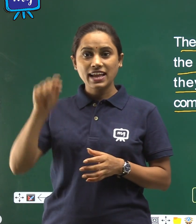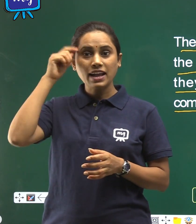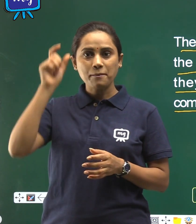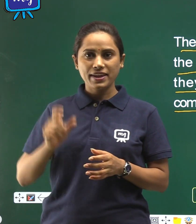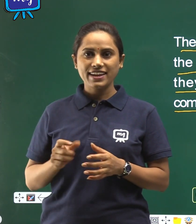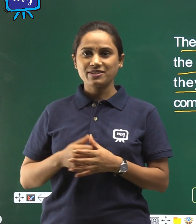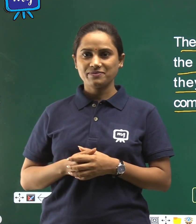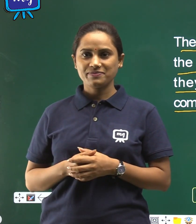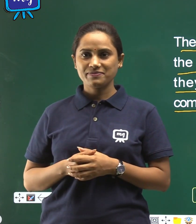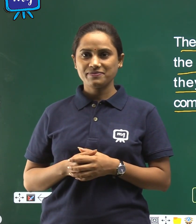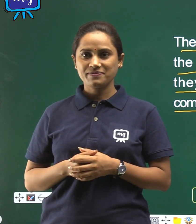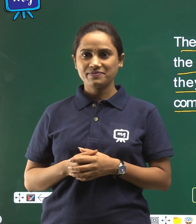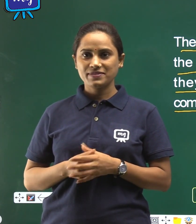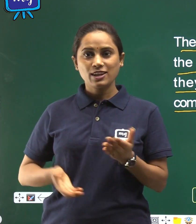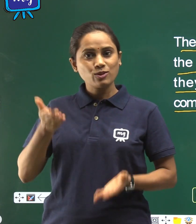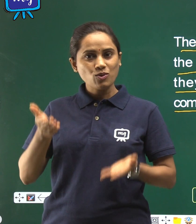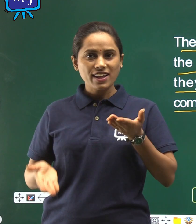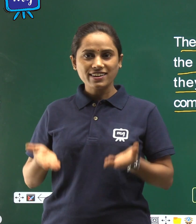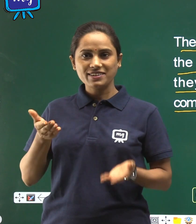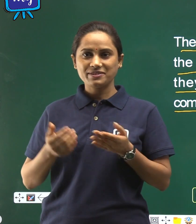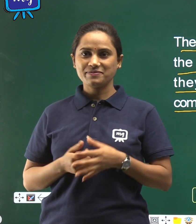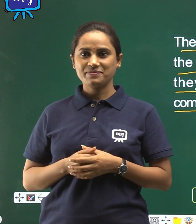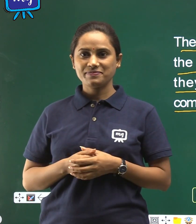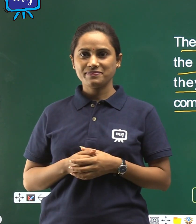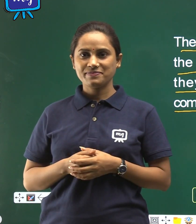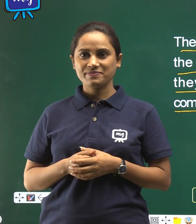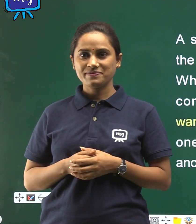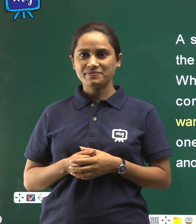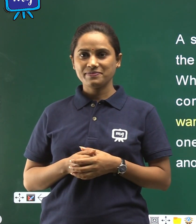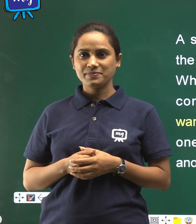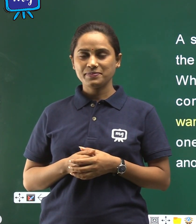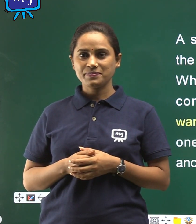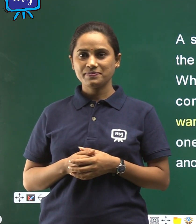compare, तुलना करना.